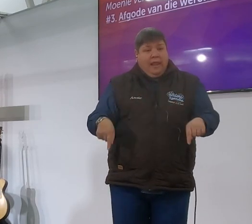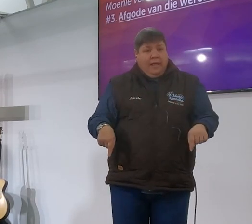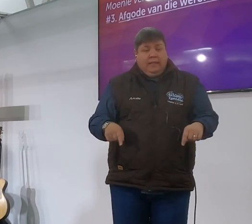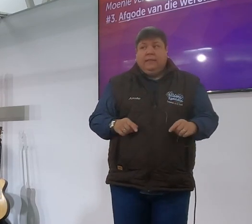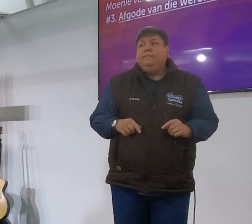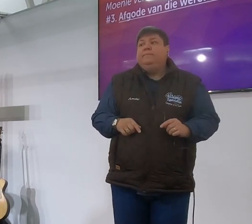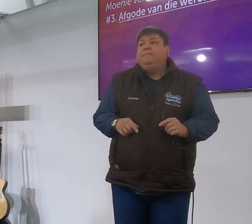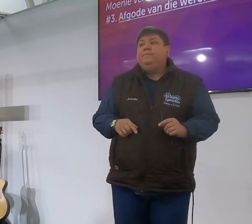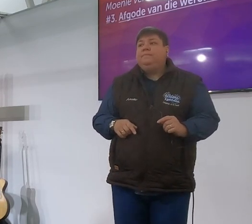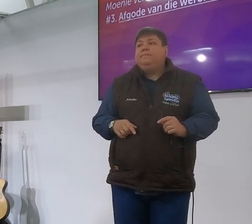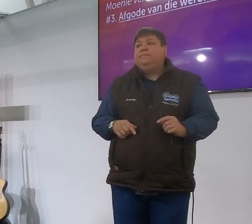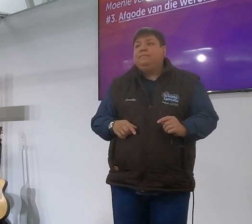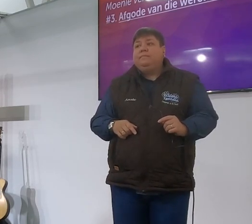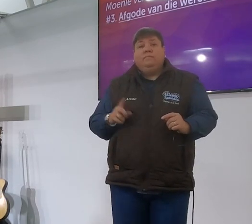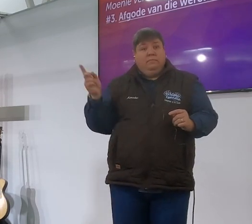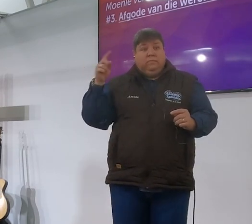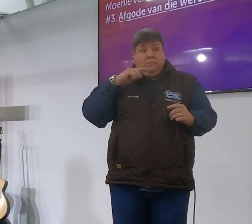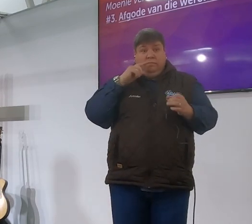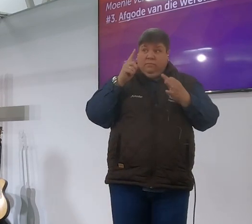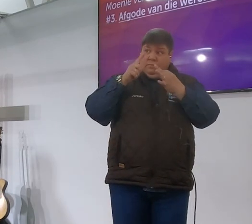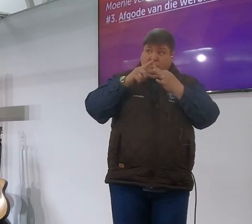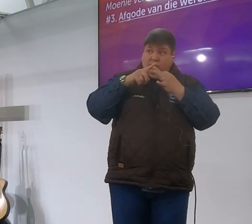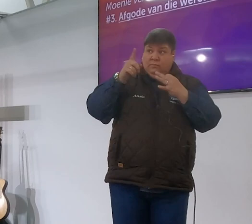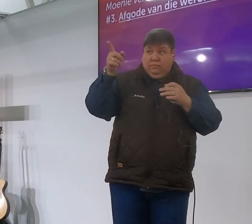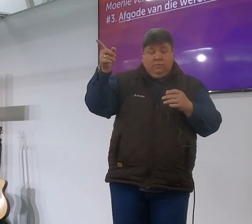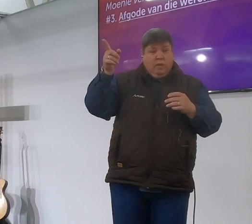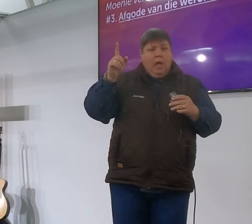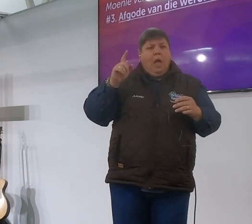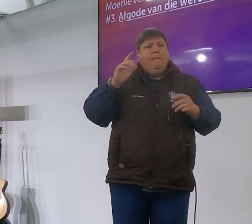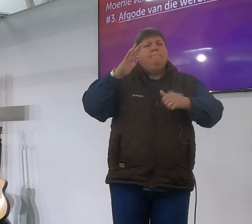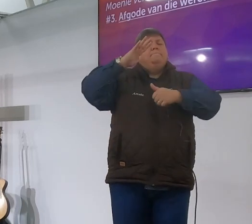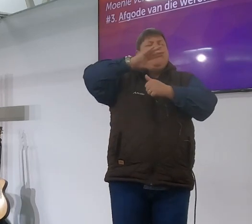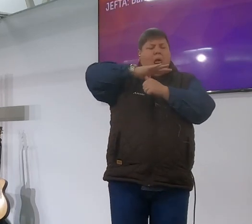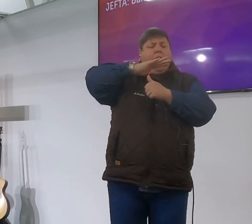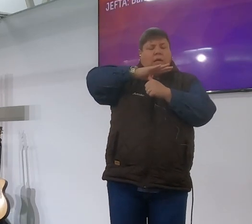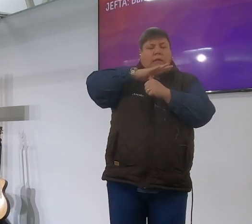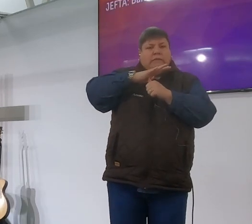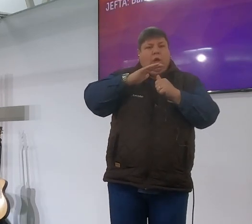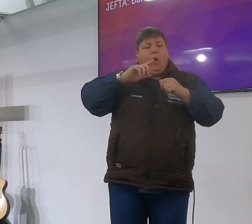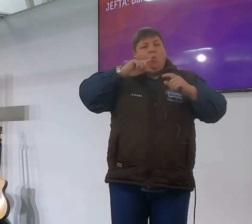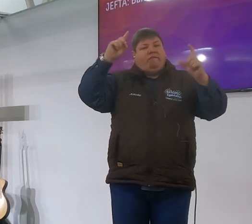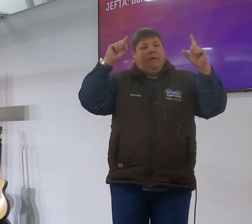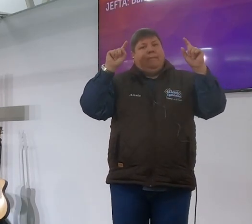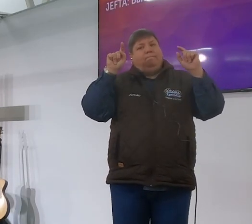moet vir jy eerlijk sê hier is amper vir my die hoogtepin van Jefta's story van al die boodskap is hier vir my die hoogtepin